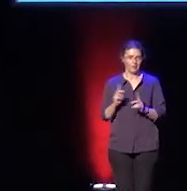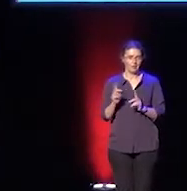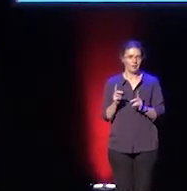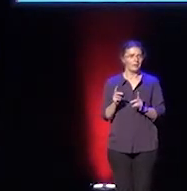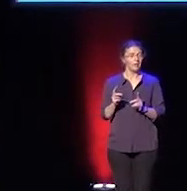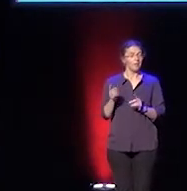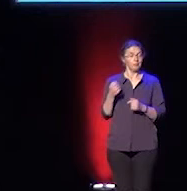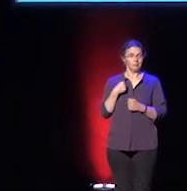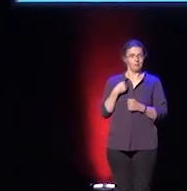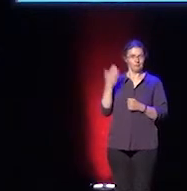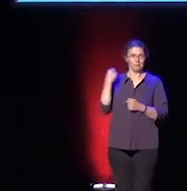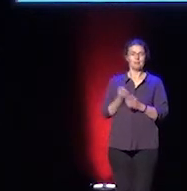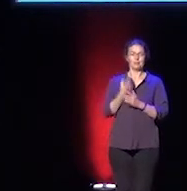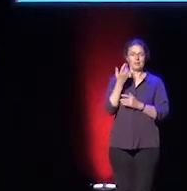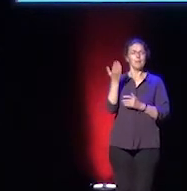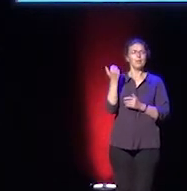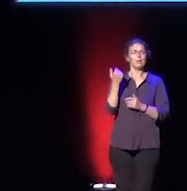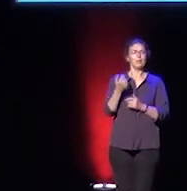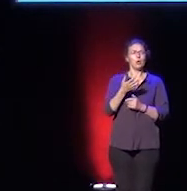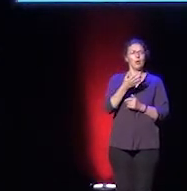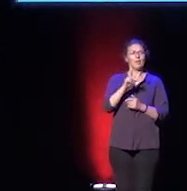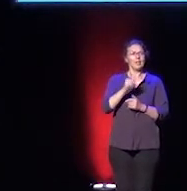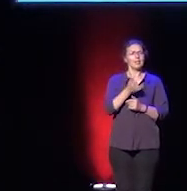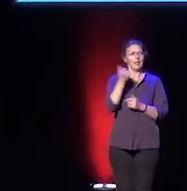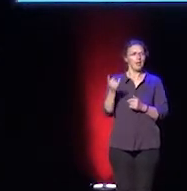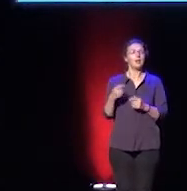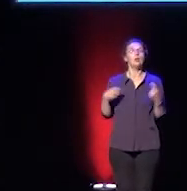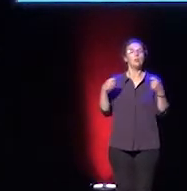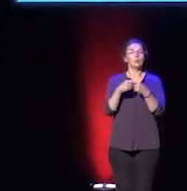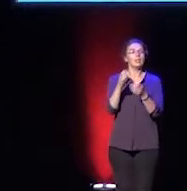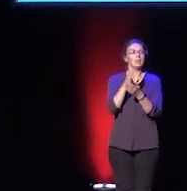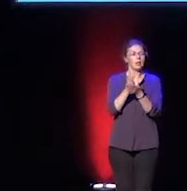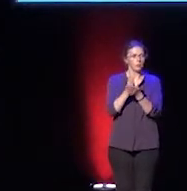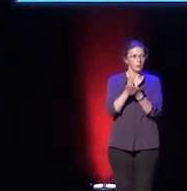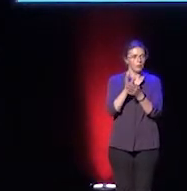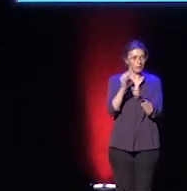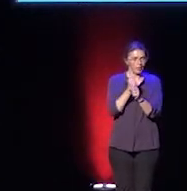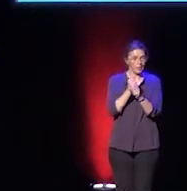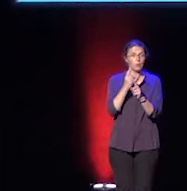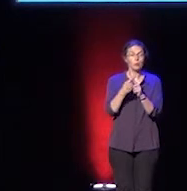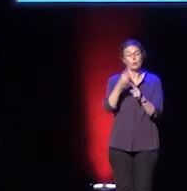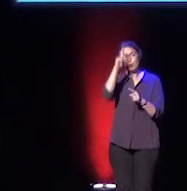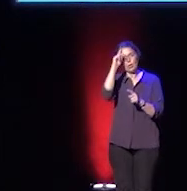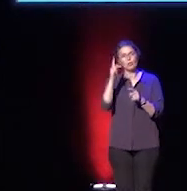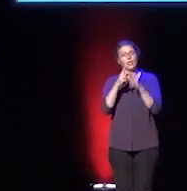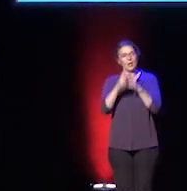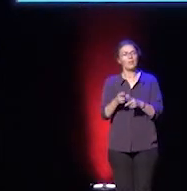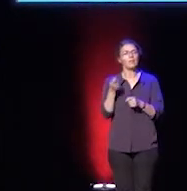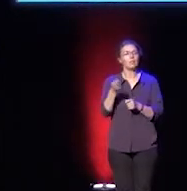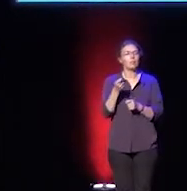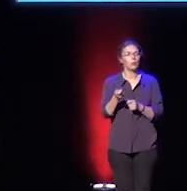schon überraschend, dass bis vor wenigen Jahren sowohl die Bundesagentur als auch die Deutsche Rentenversicherung